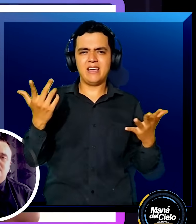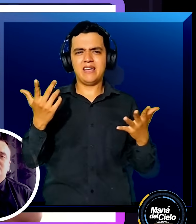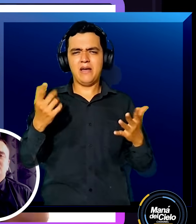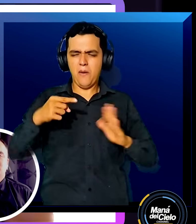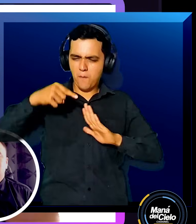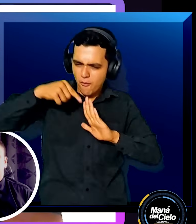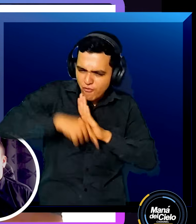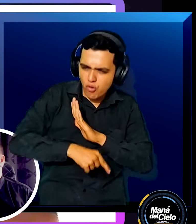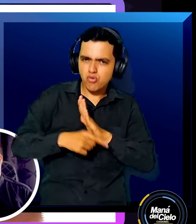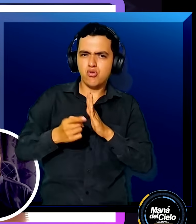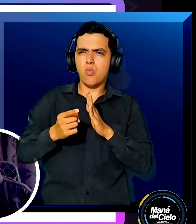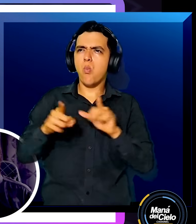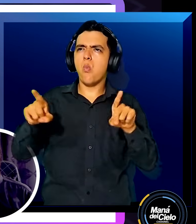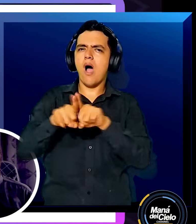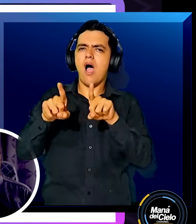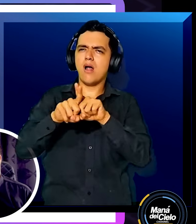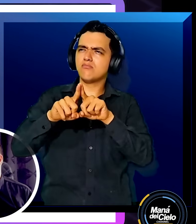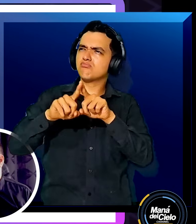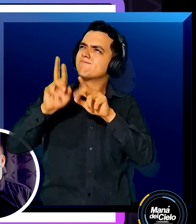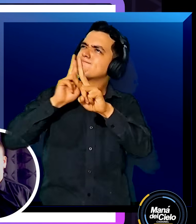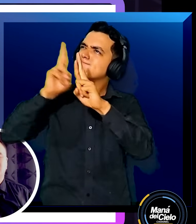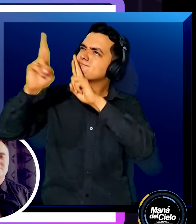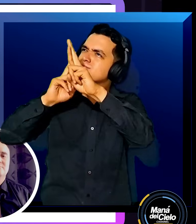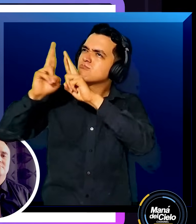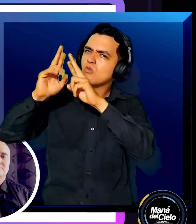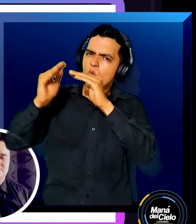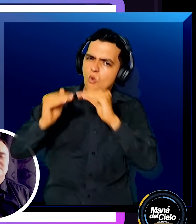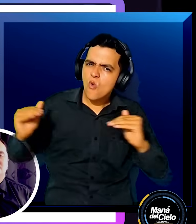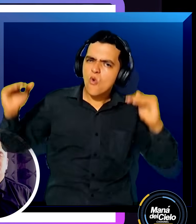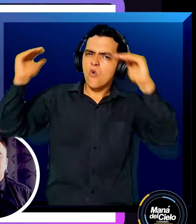esto no crece, que nadie se convierte.